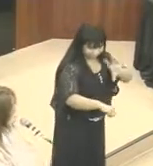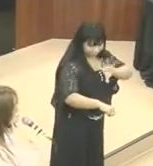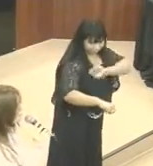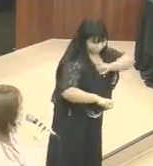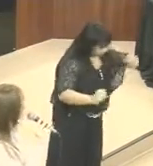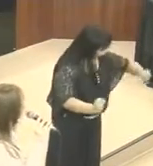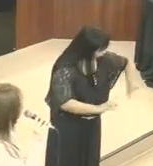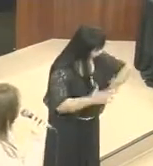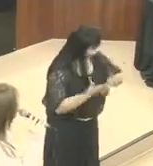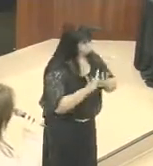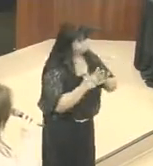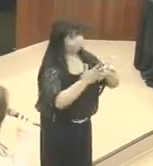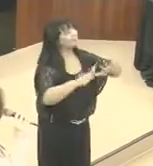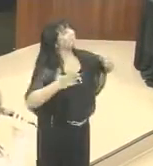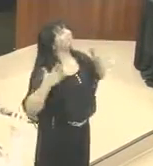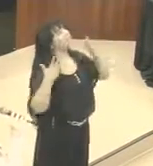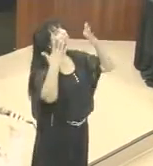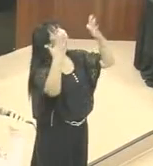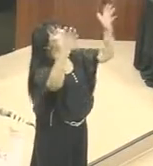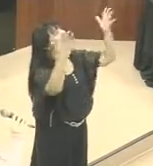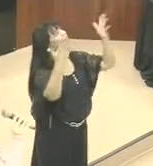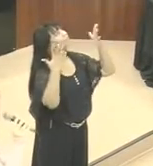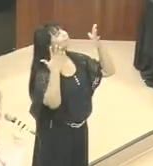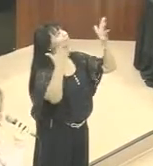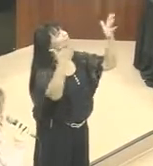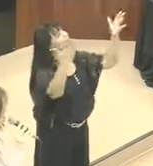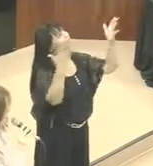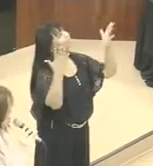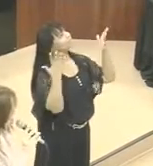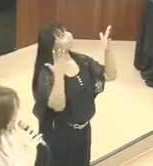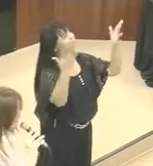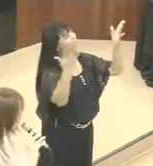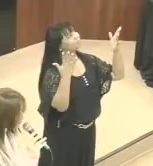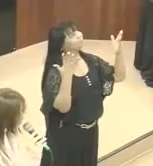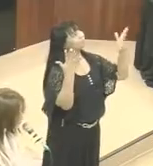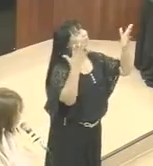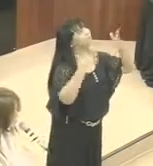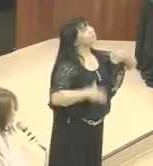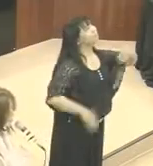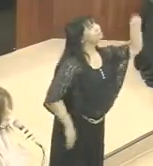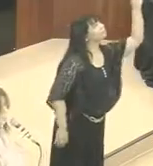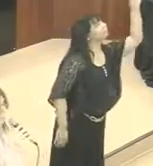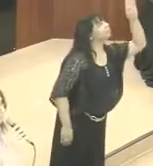pátria amada, idolatrada, salve, salve